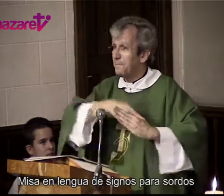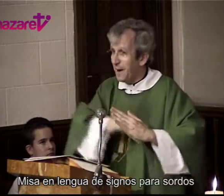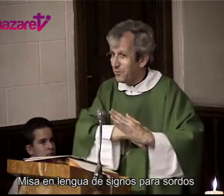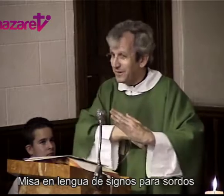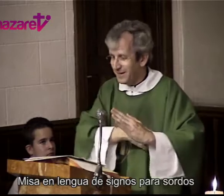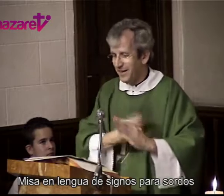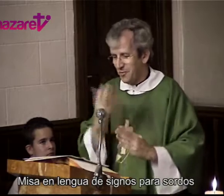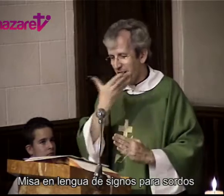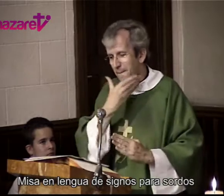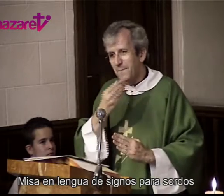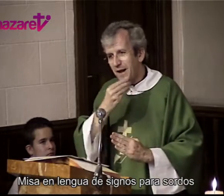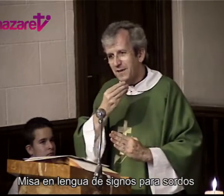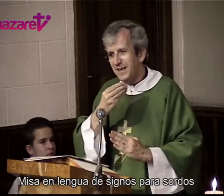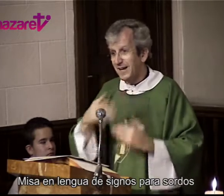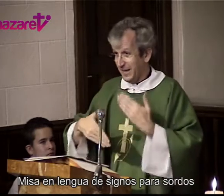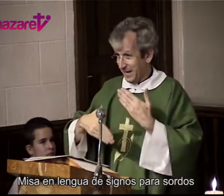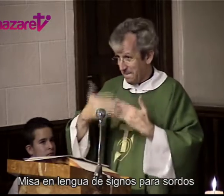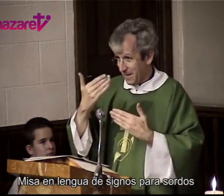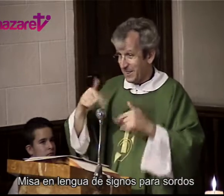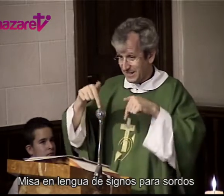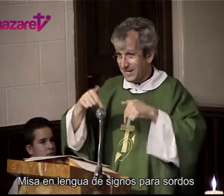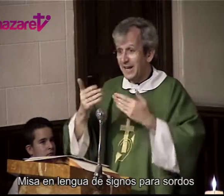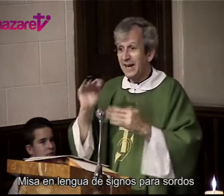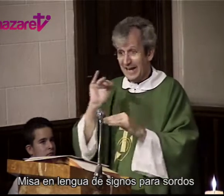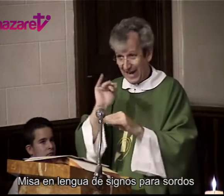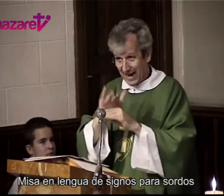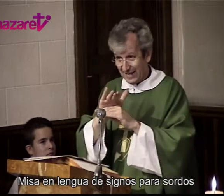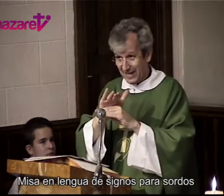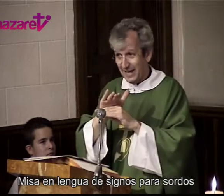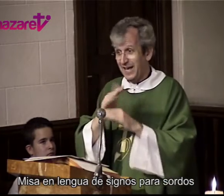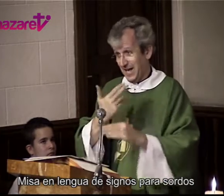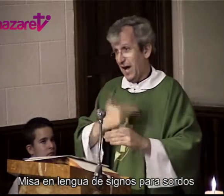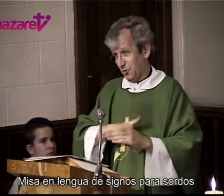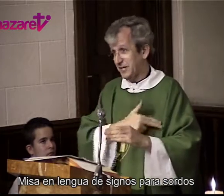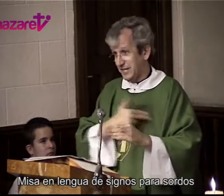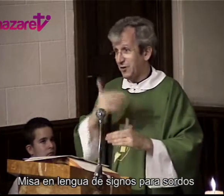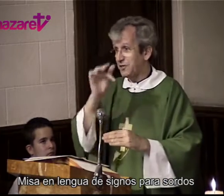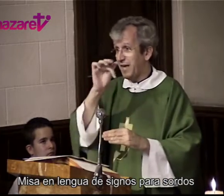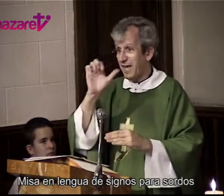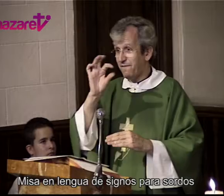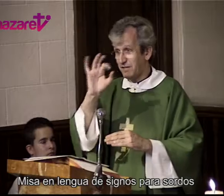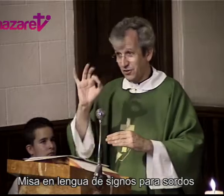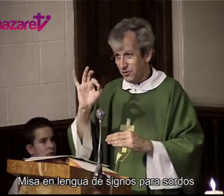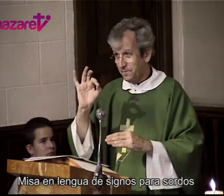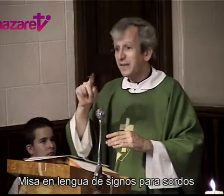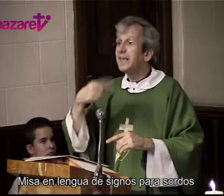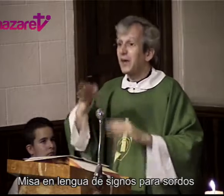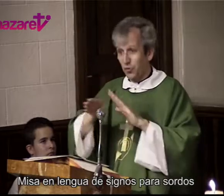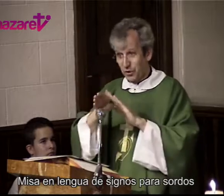Pablo, una maravilla que empieza así la carta a los cristianos de Éfeso y que